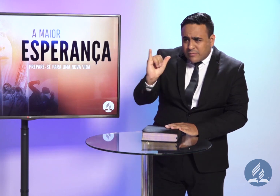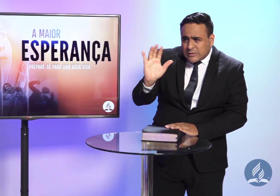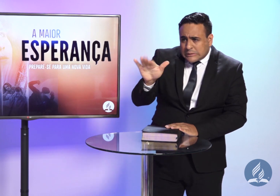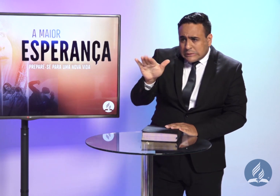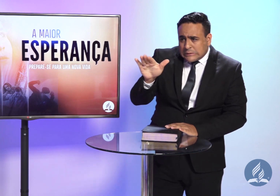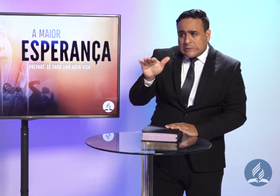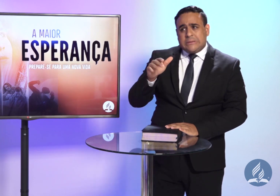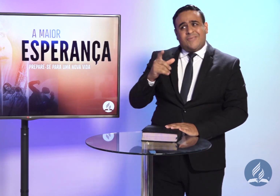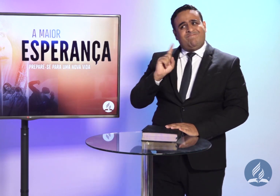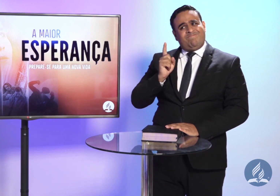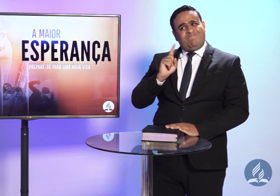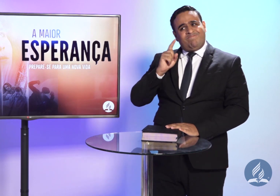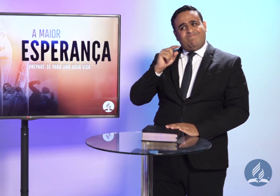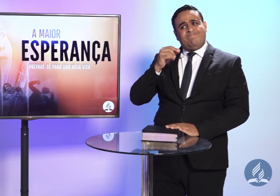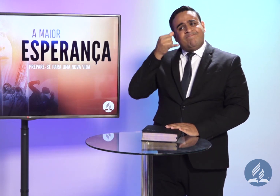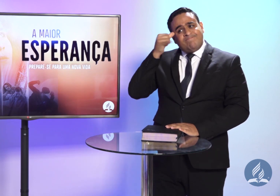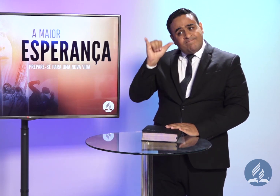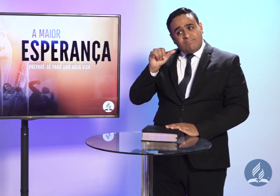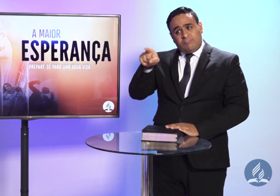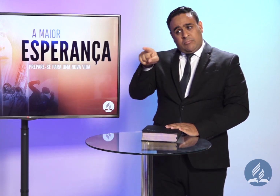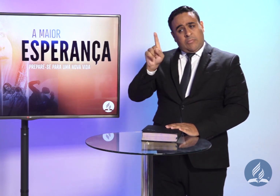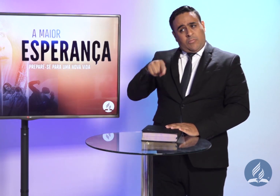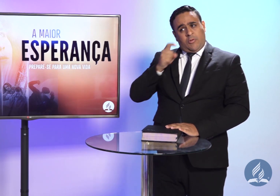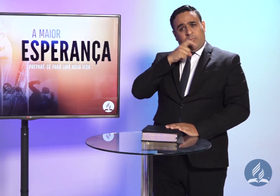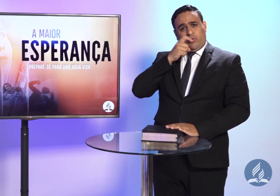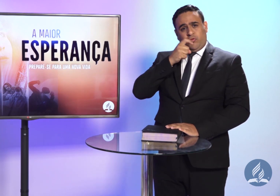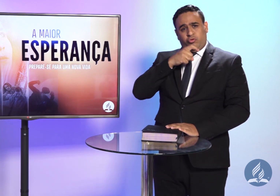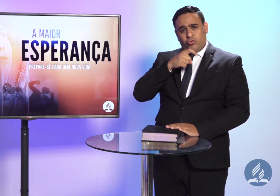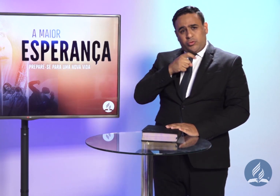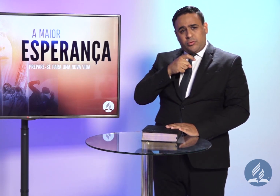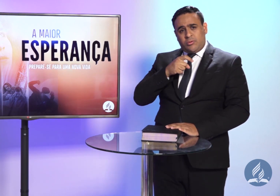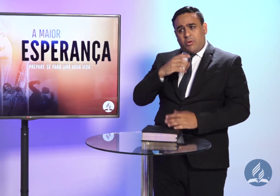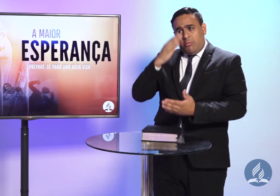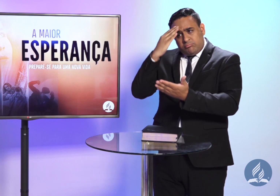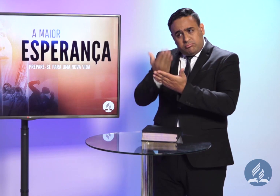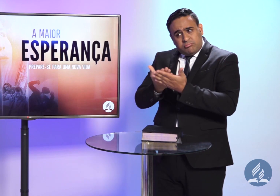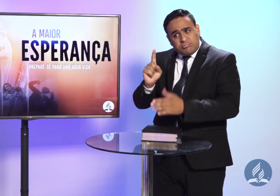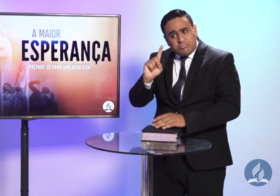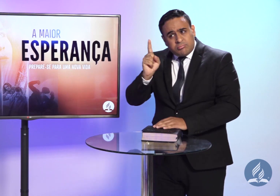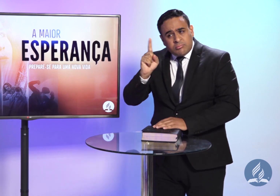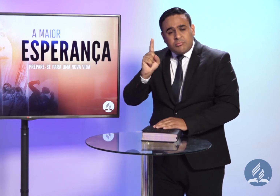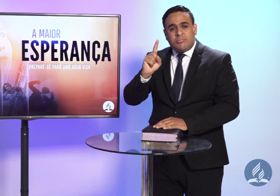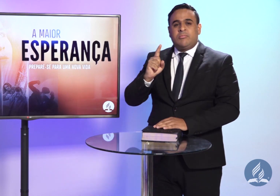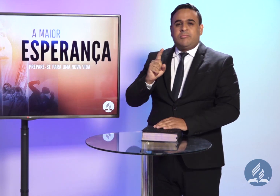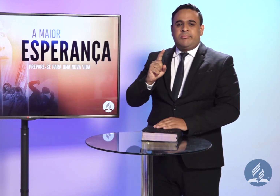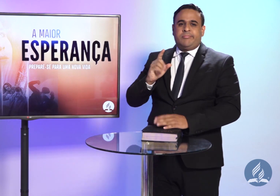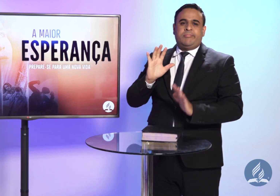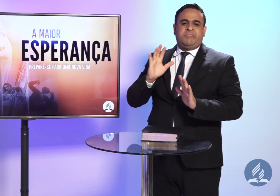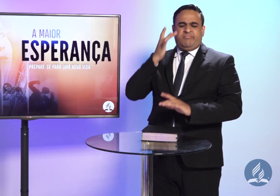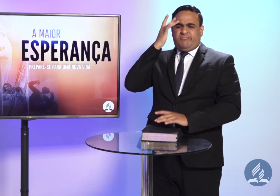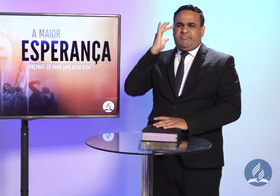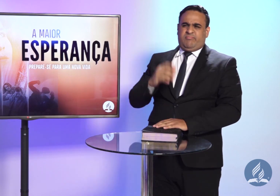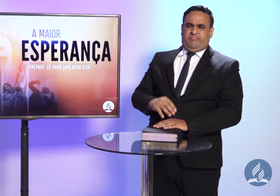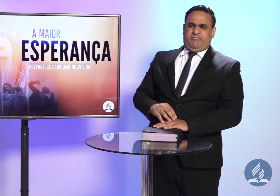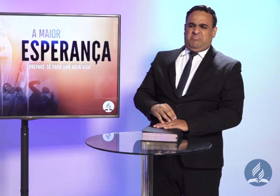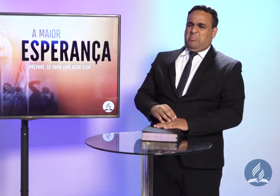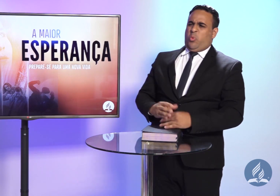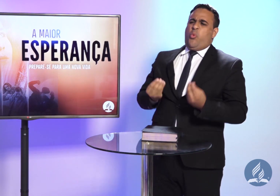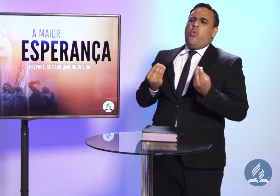precisamos tentar ajudar as pessoas a não compartilhar fake news, a não compartilhar mentiras e também